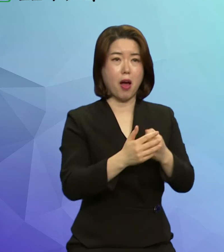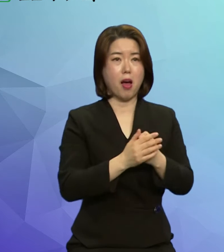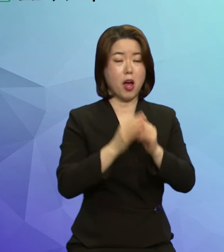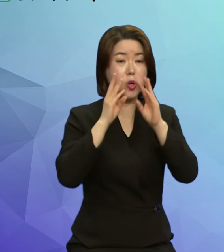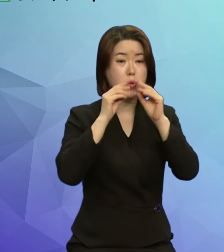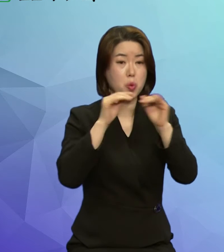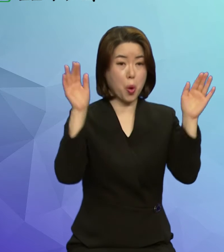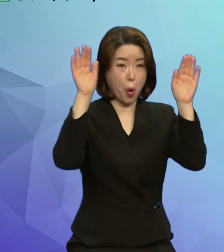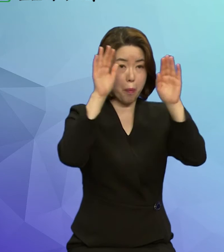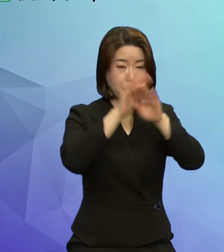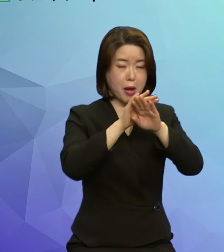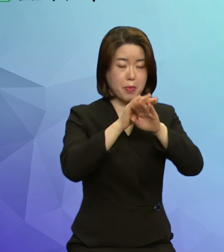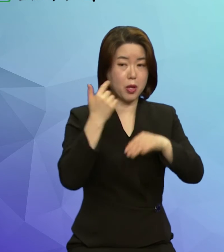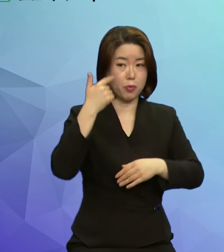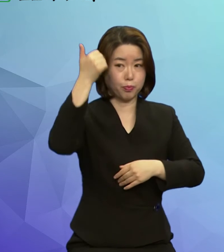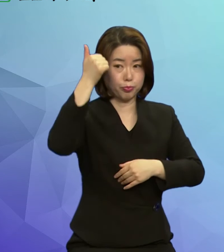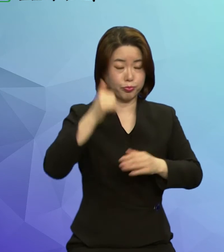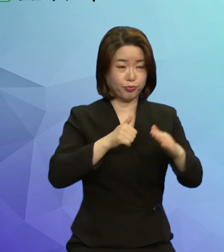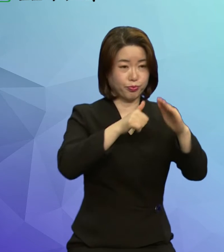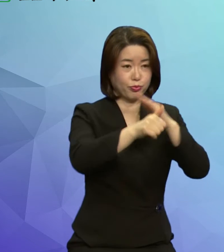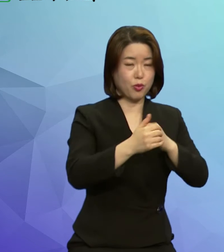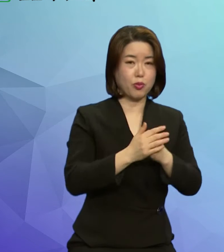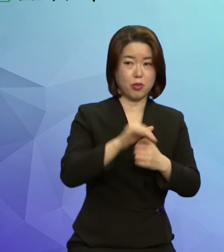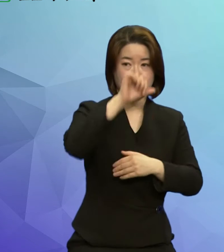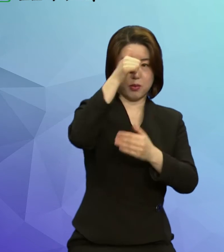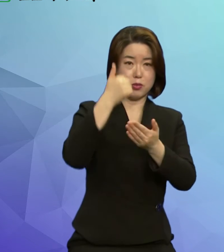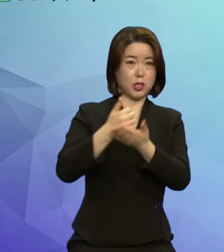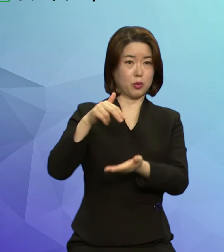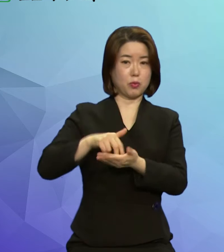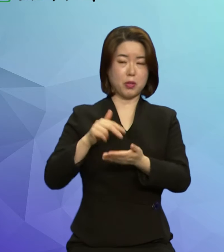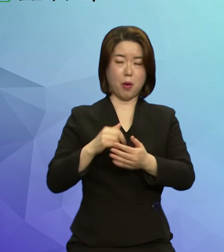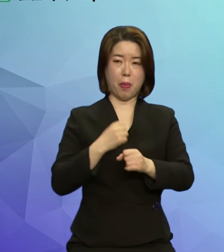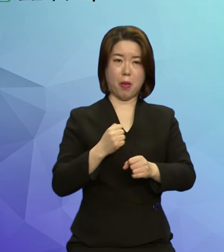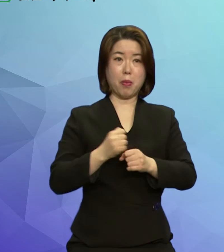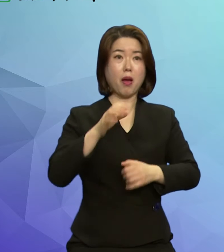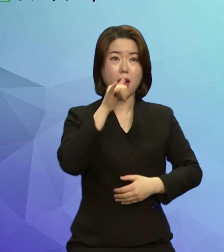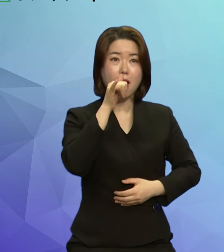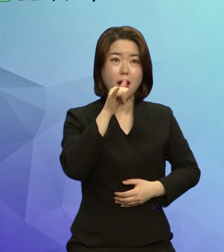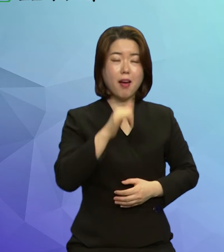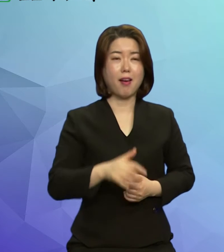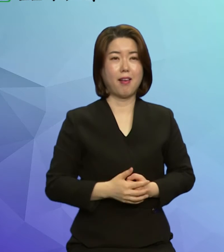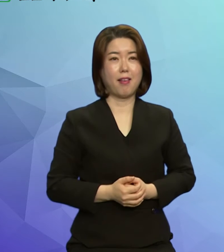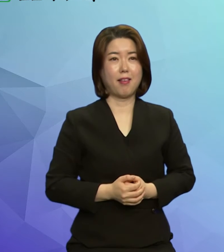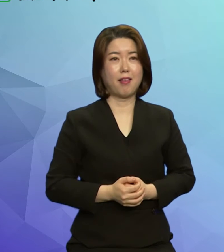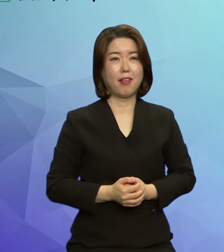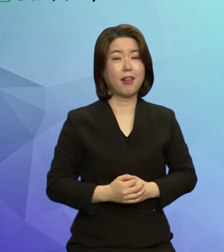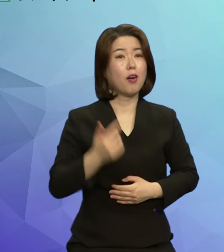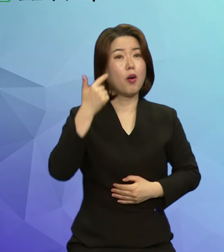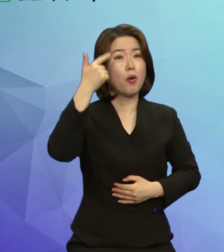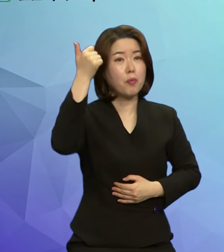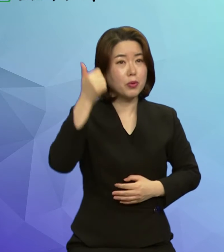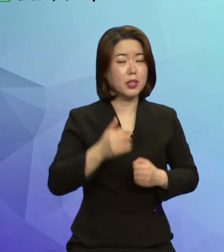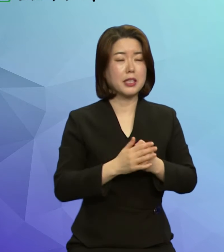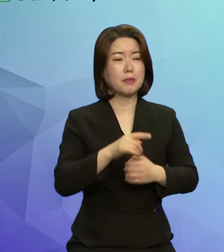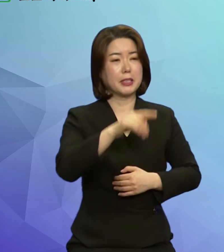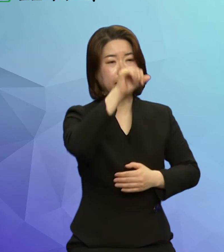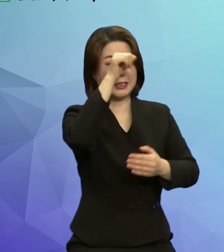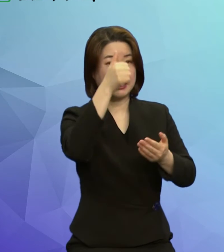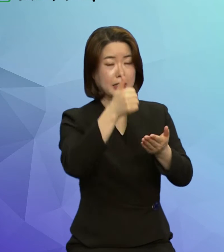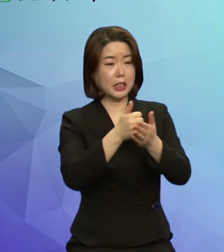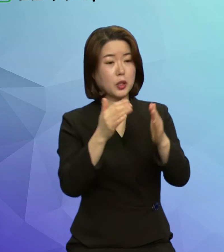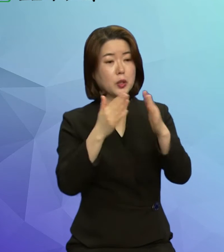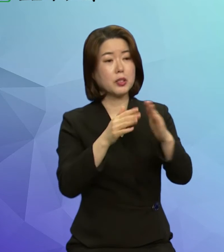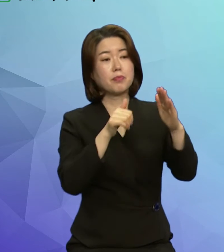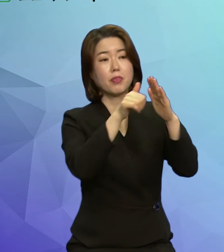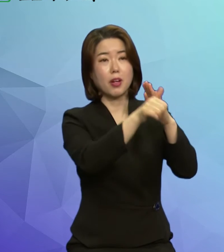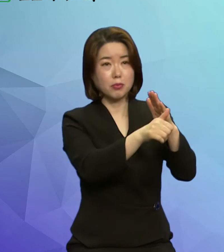토요일 밤에 목사님이 신방을 오시니까 그 장로님이 얼마나 당황했겠습니까? 목사님께서 그 장로님